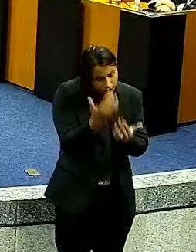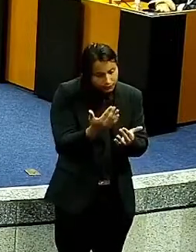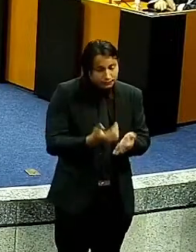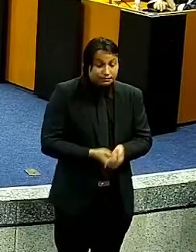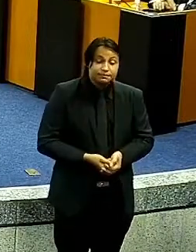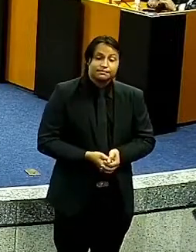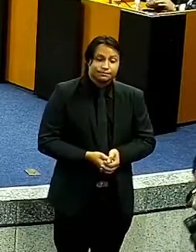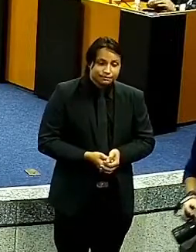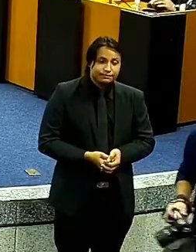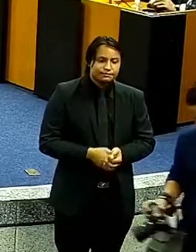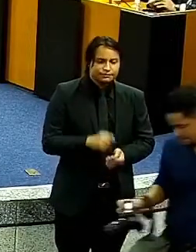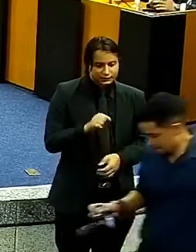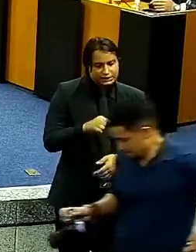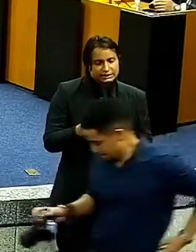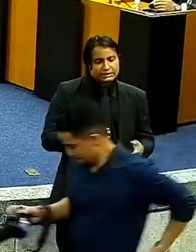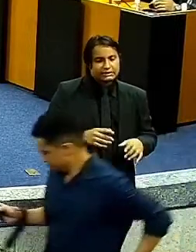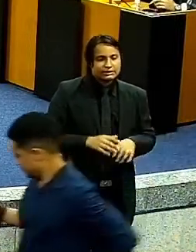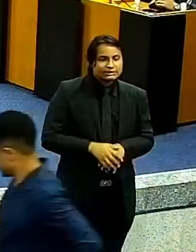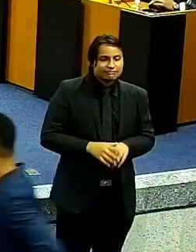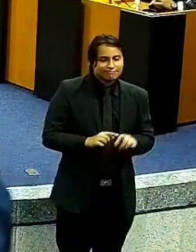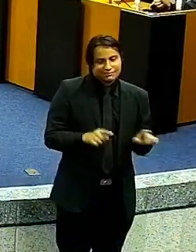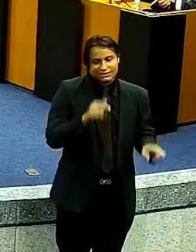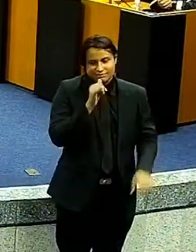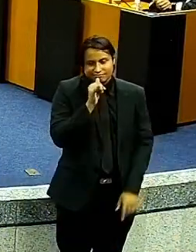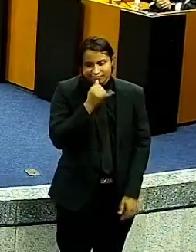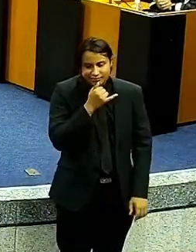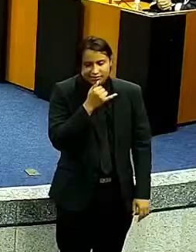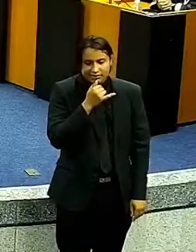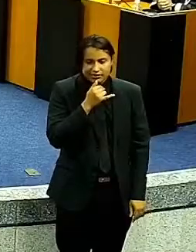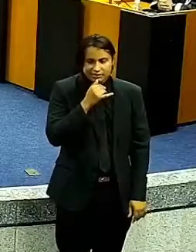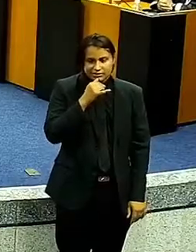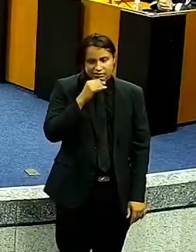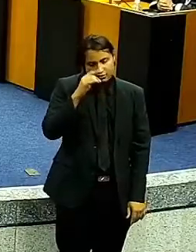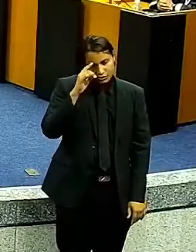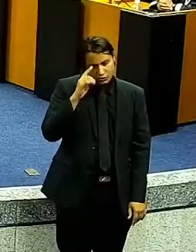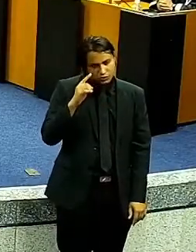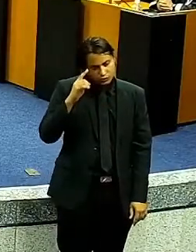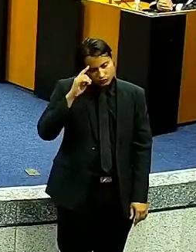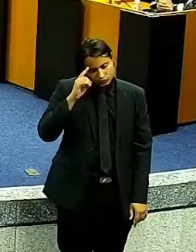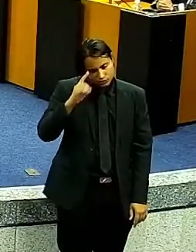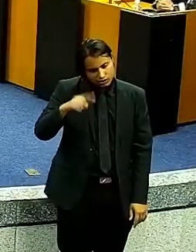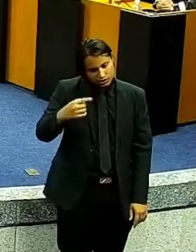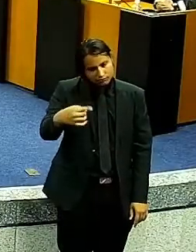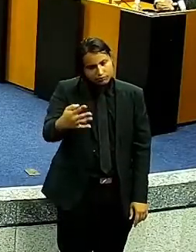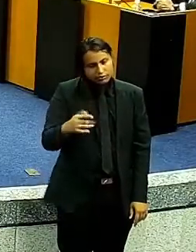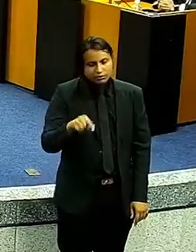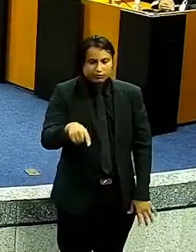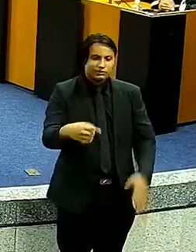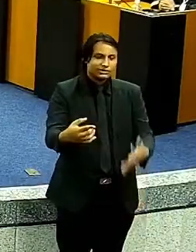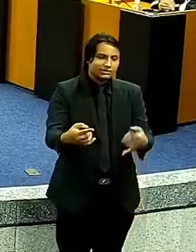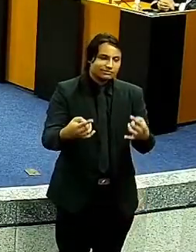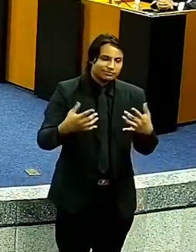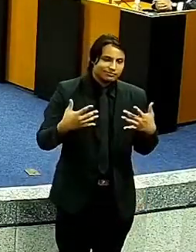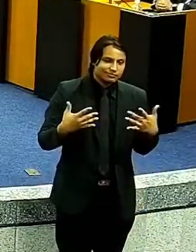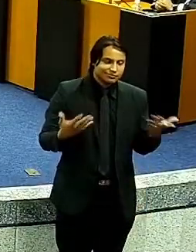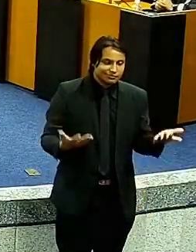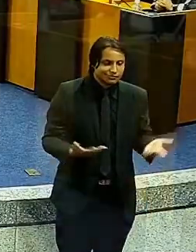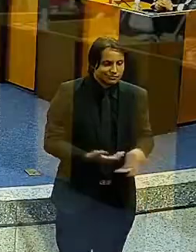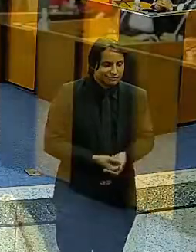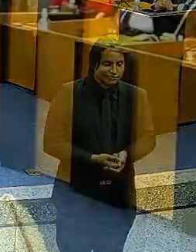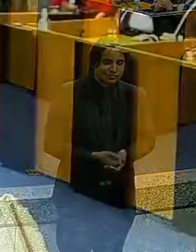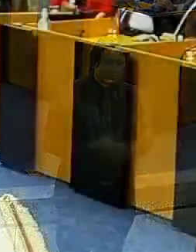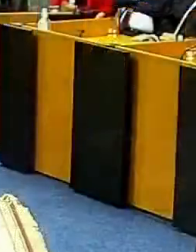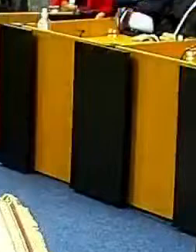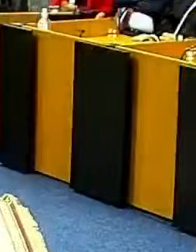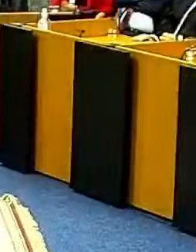obrigado também que Mas é uma pena que alguns dias vossa exelência vai nos deixar mas é